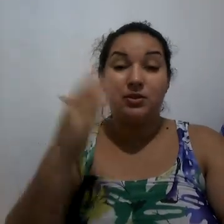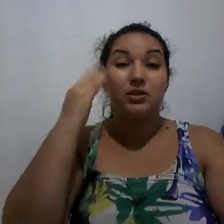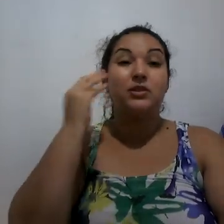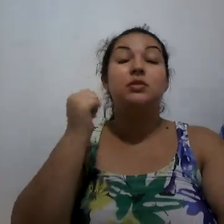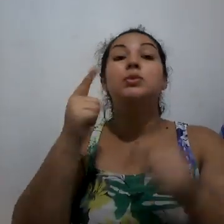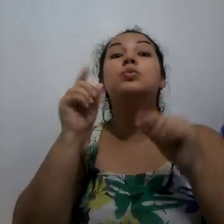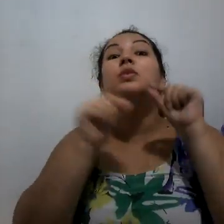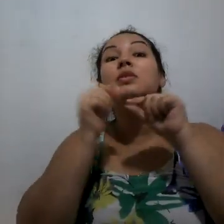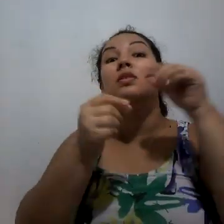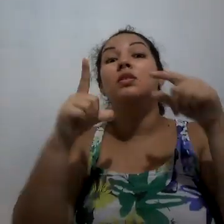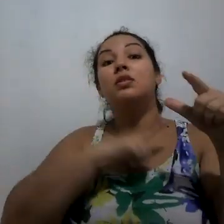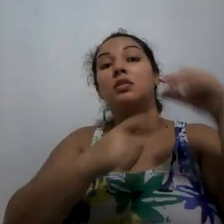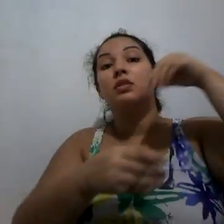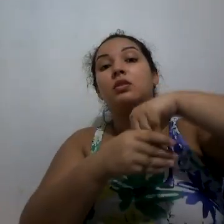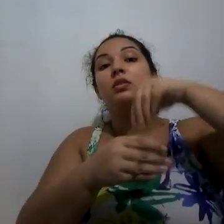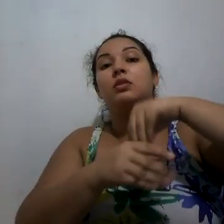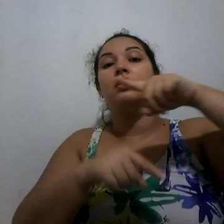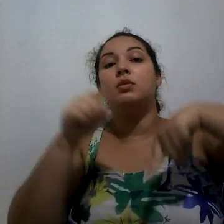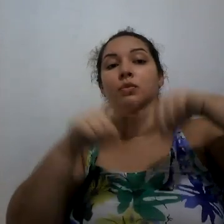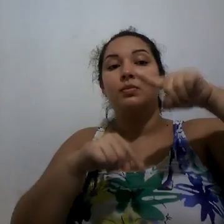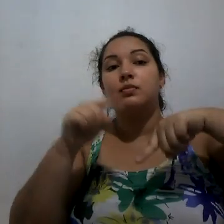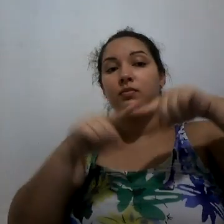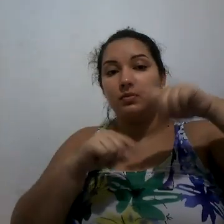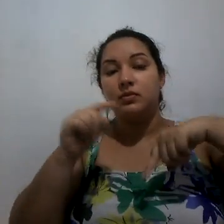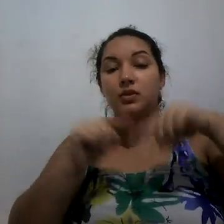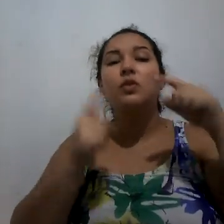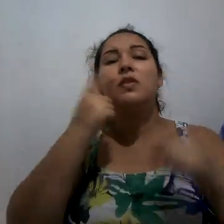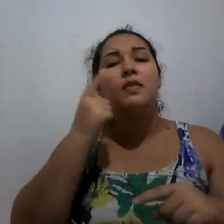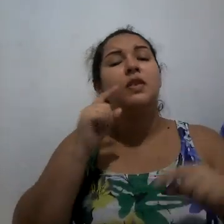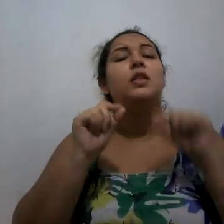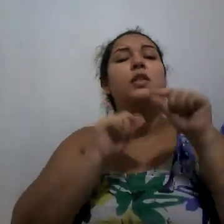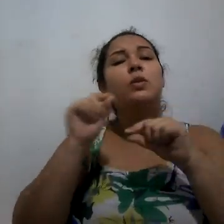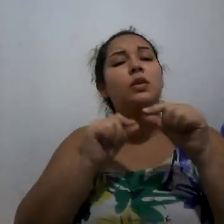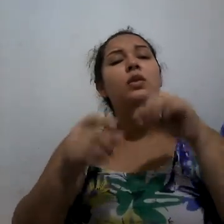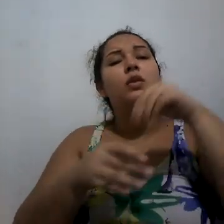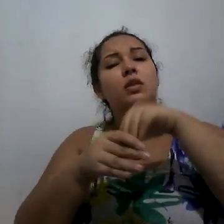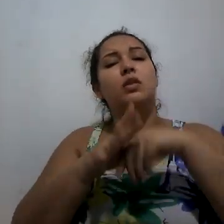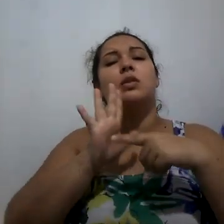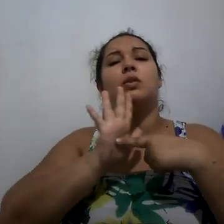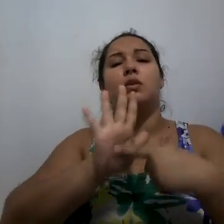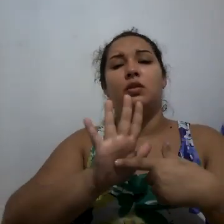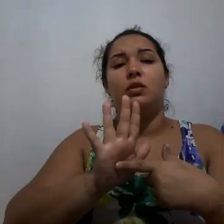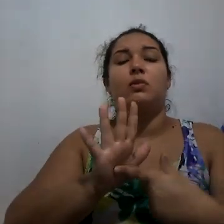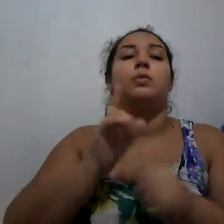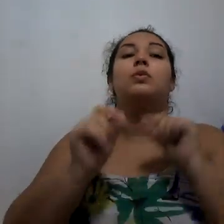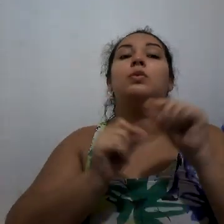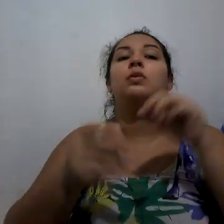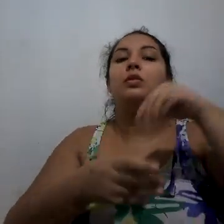composição, identificar os componentes daquela amostra, identificar o que tem ali dentro, o que tem ali dentro,